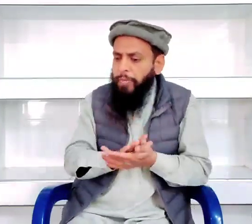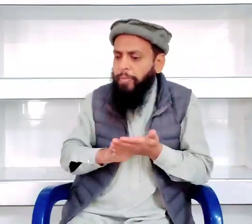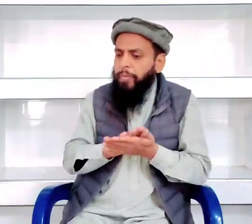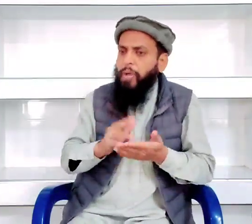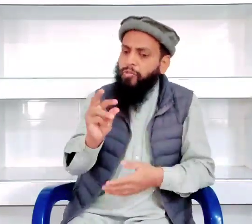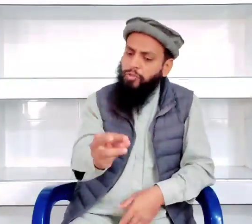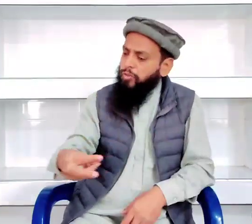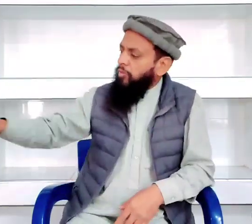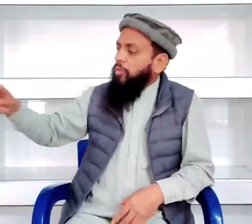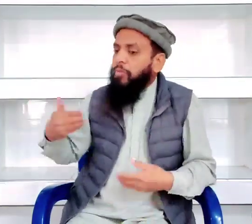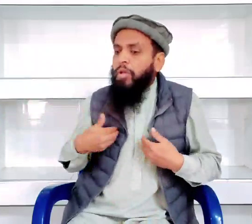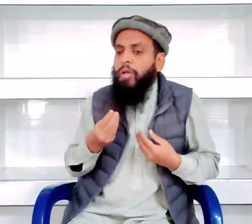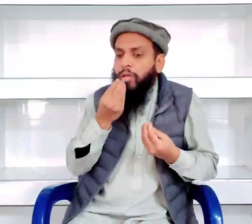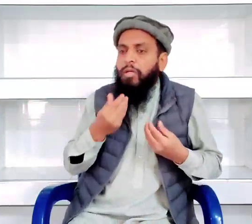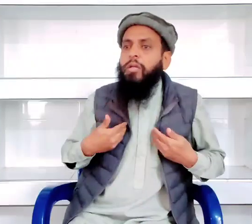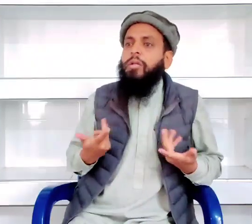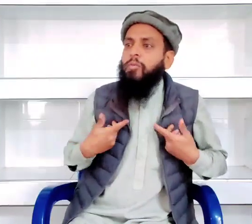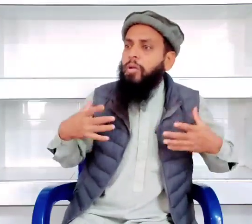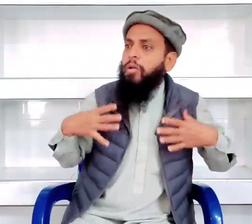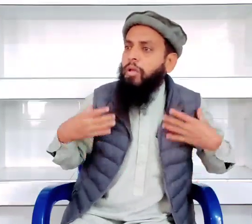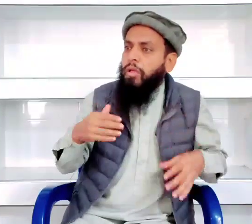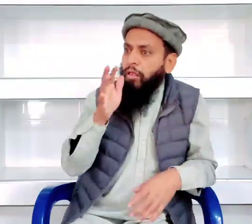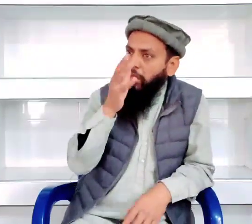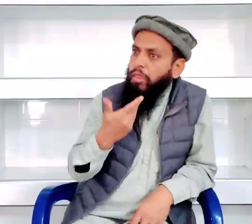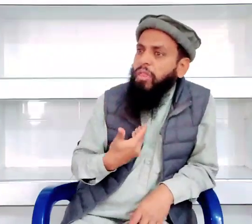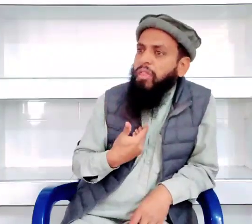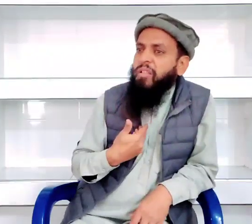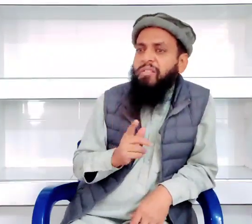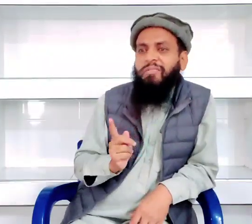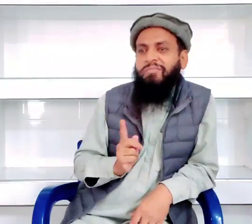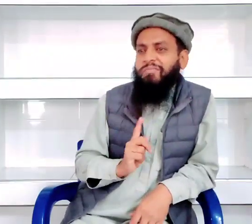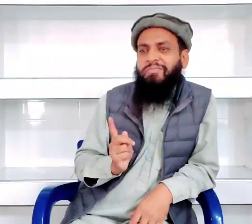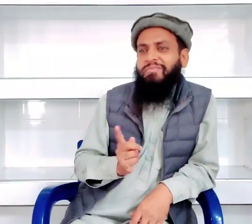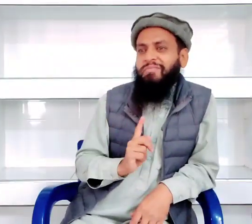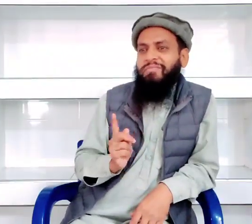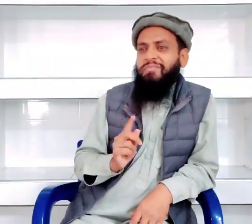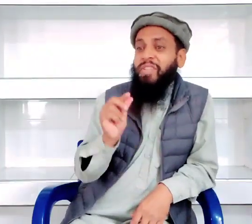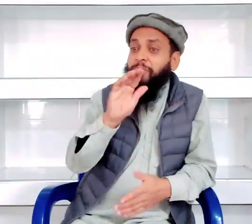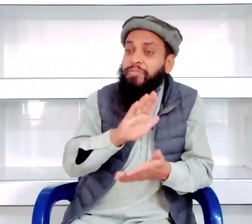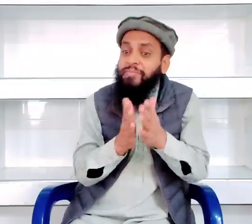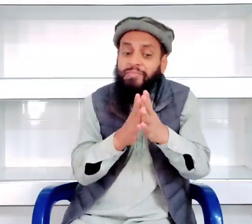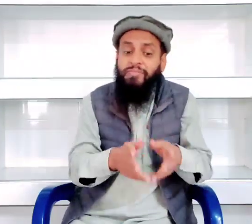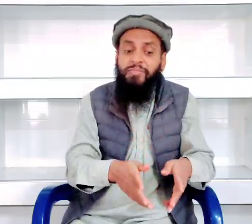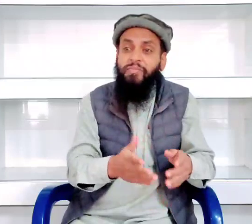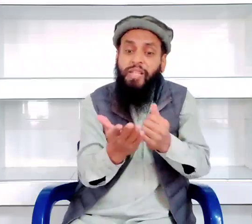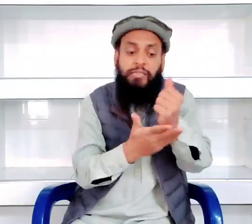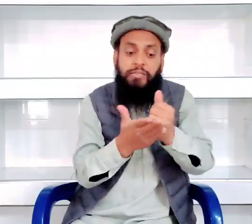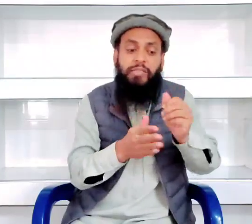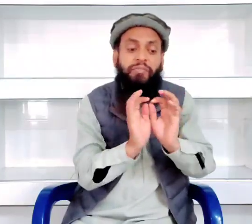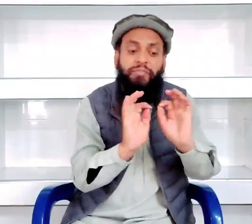باغ نو بھی قیمتاں ویچنا بھی جائز نہیں جتنی دیر تک وہ تیار نہ ہو جائے جتنی دیر تک وہ باغ پک نہ